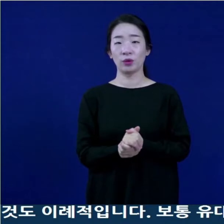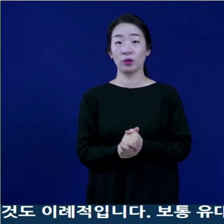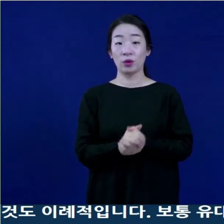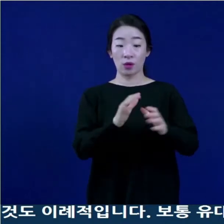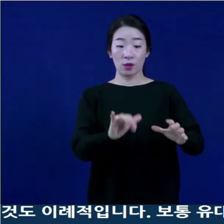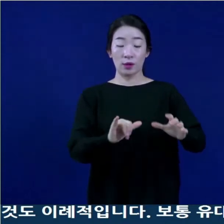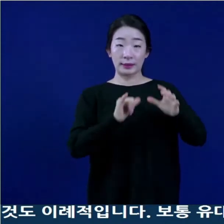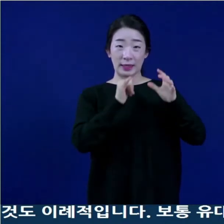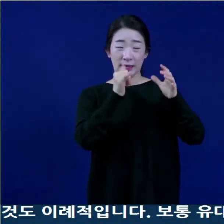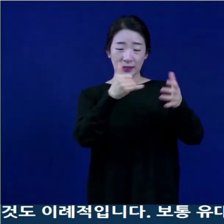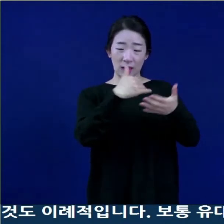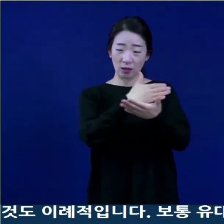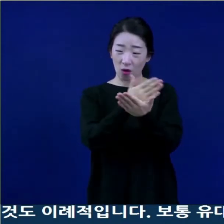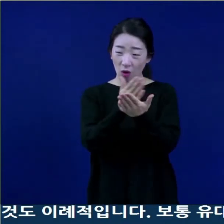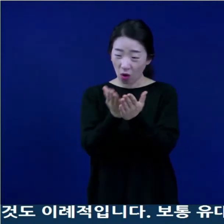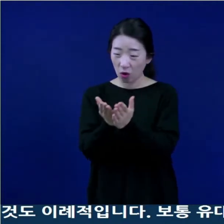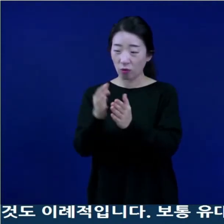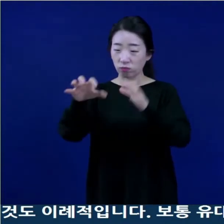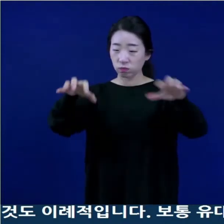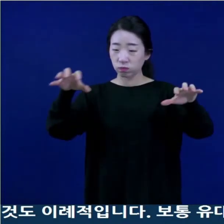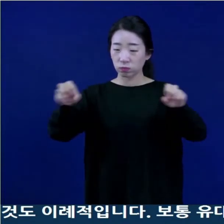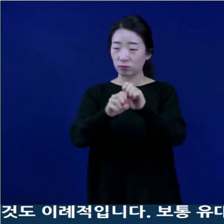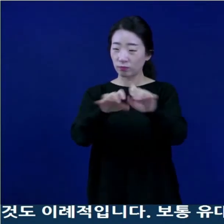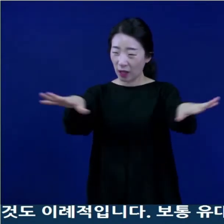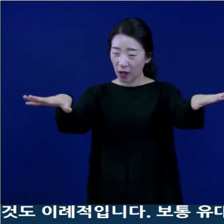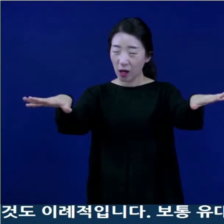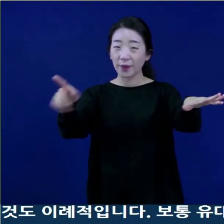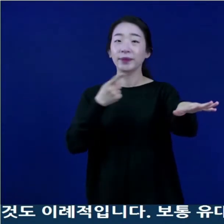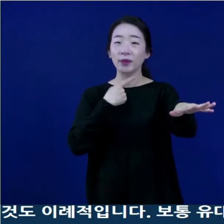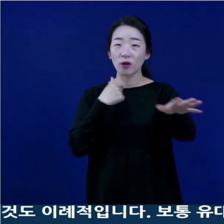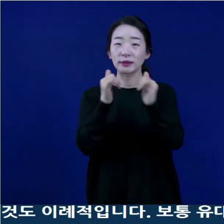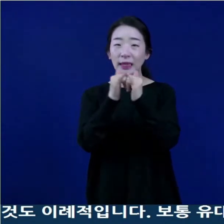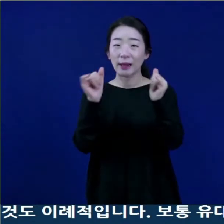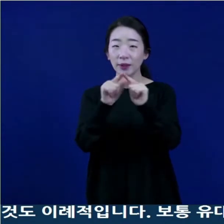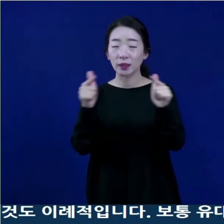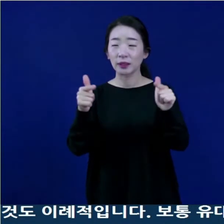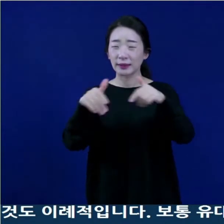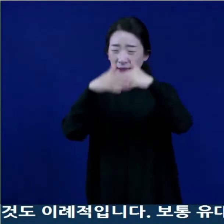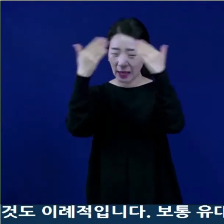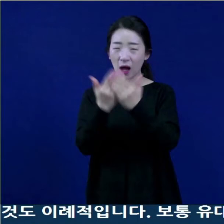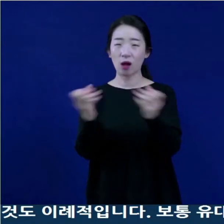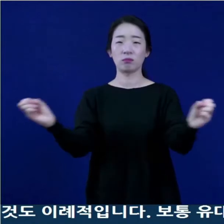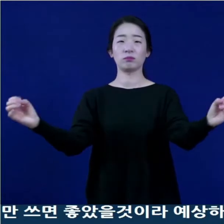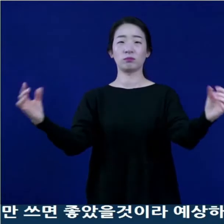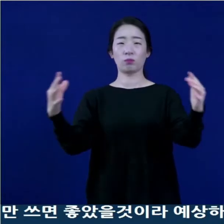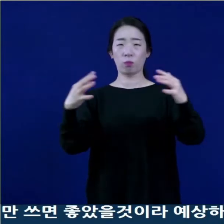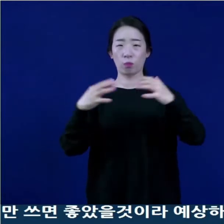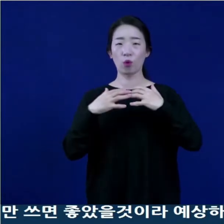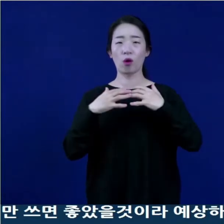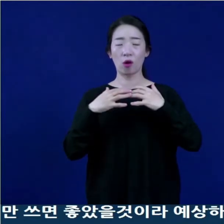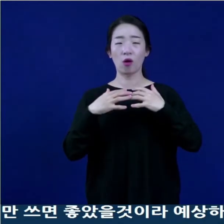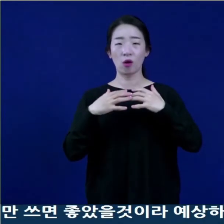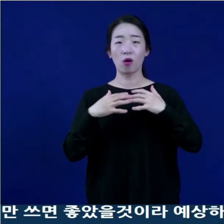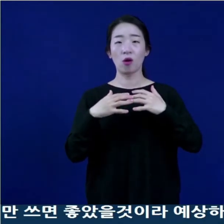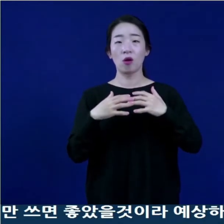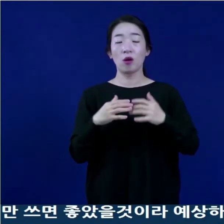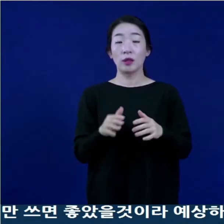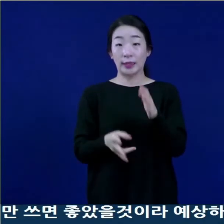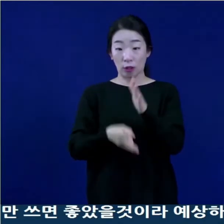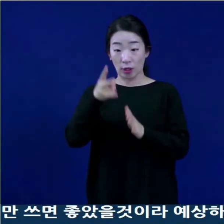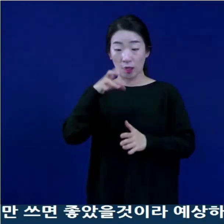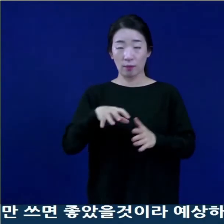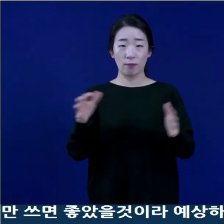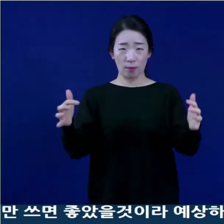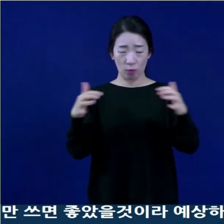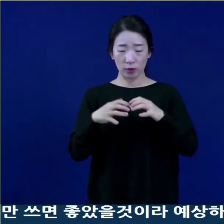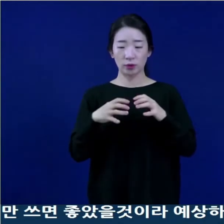세상 여러 지역에 살고 있는 흩어져 있던 유대인들이 다 예루살렘으로 모였겠죠. 이들이 히브리어를 좀 하는 사람도